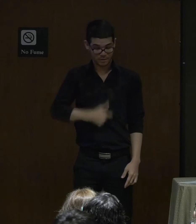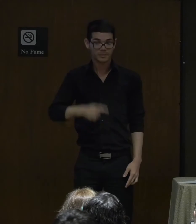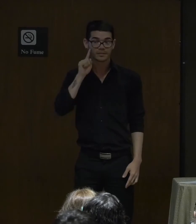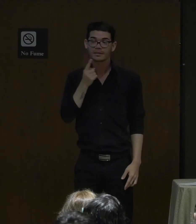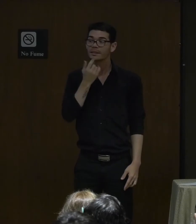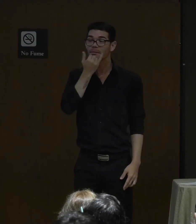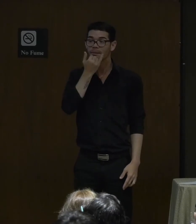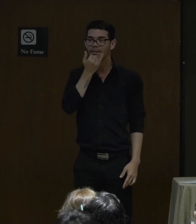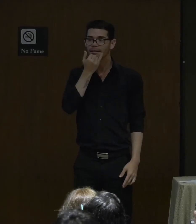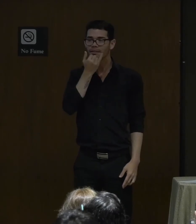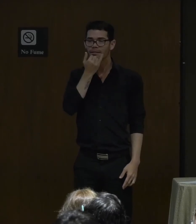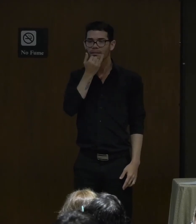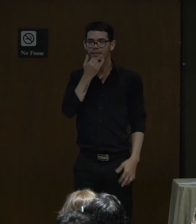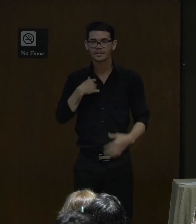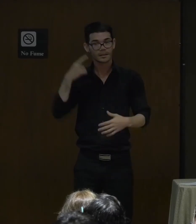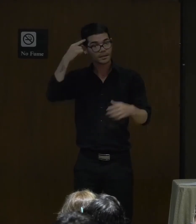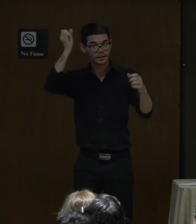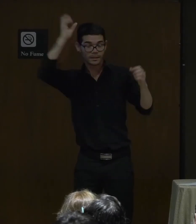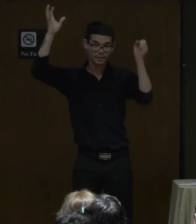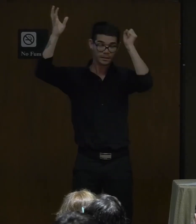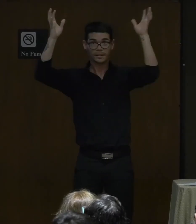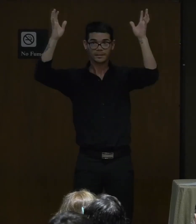resulta que las dos señas sí se parecen.